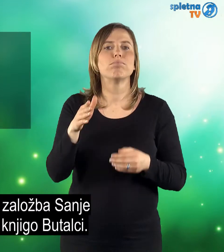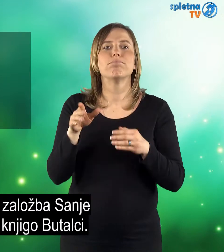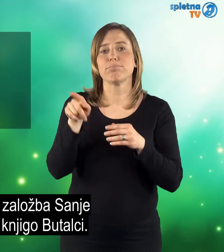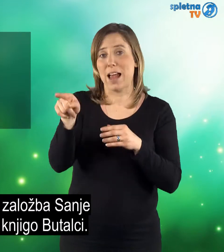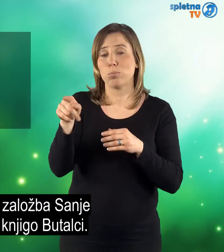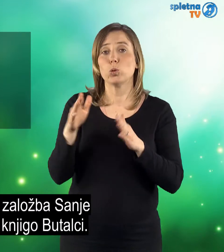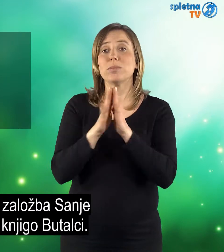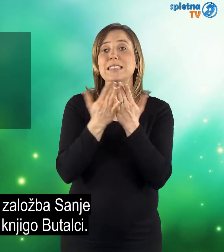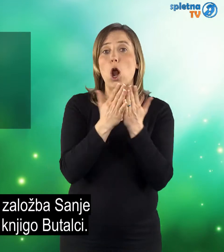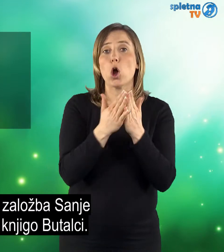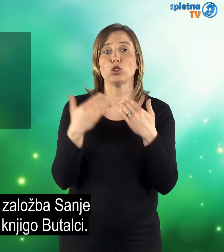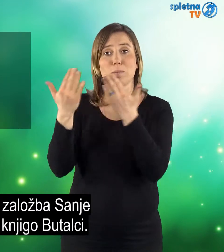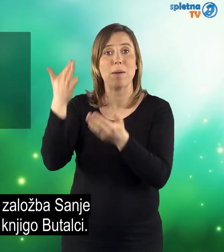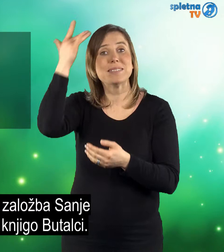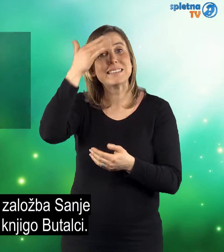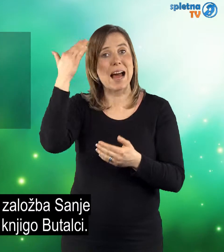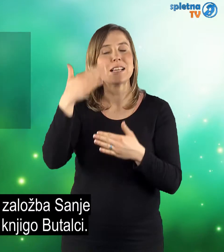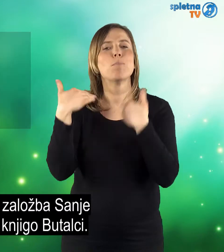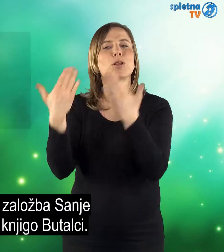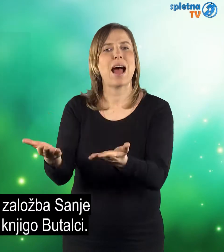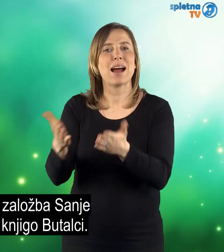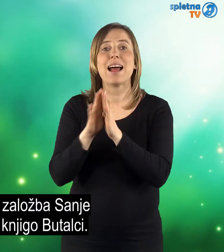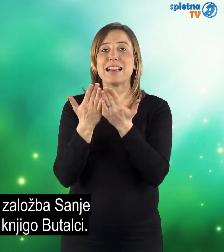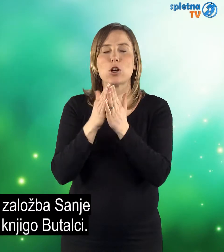ki mu bo založba Sanje podarila knjigo Butalci.